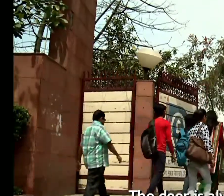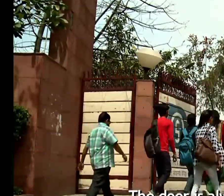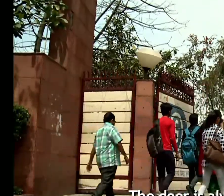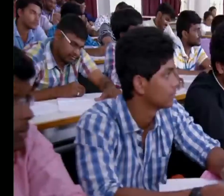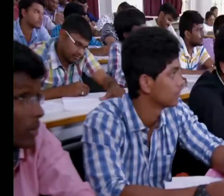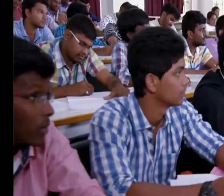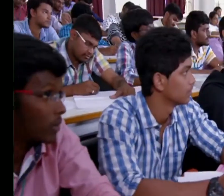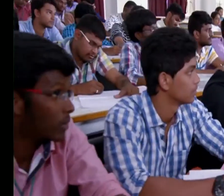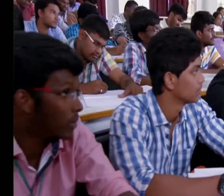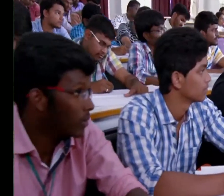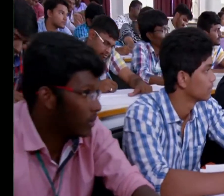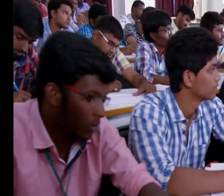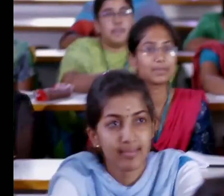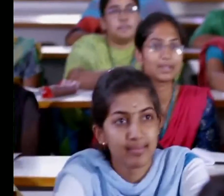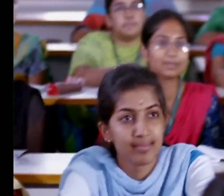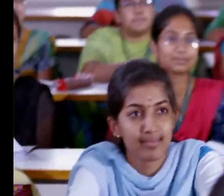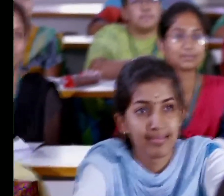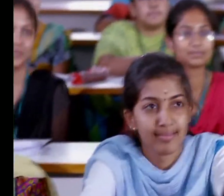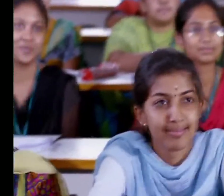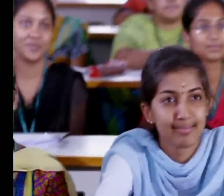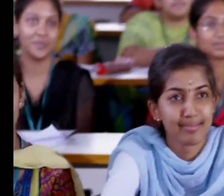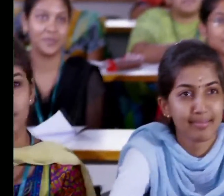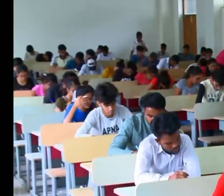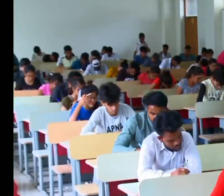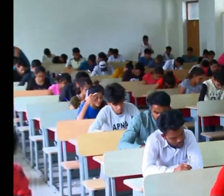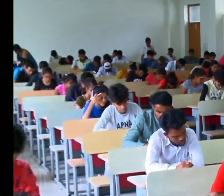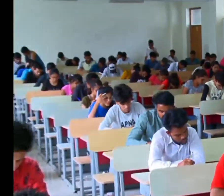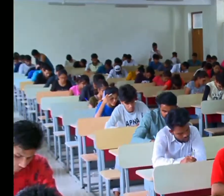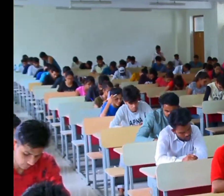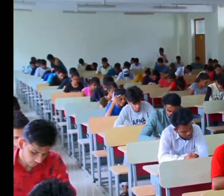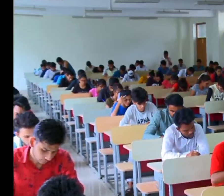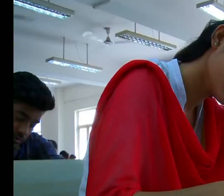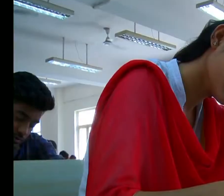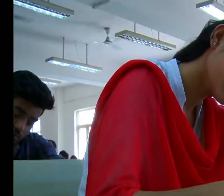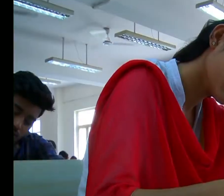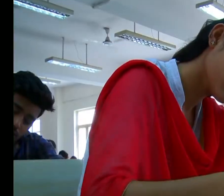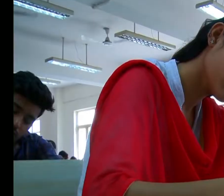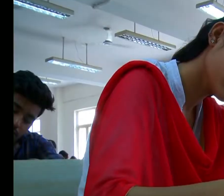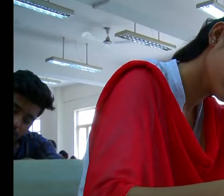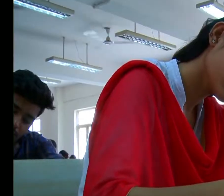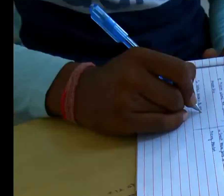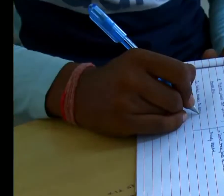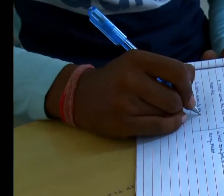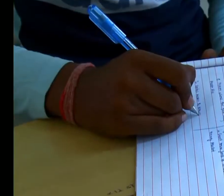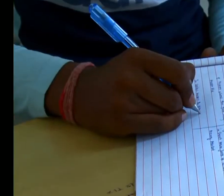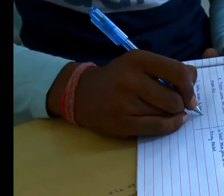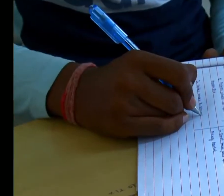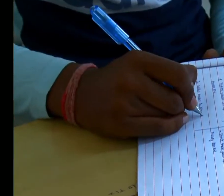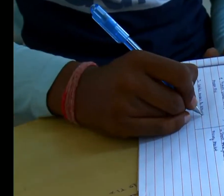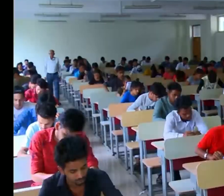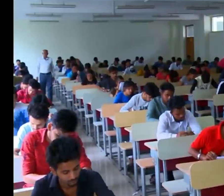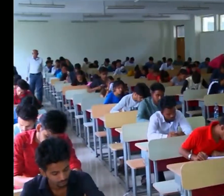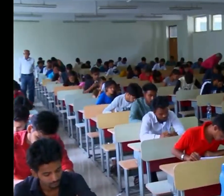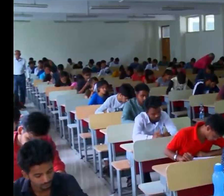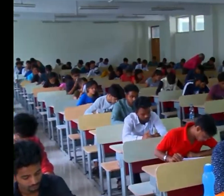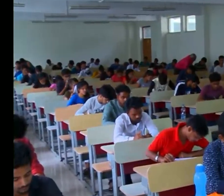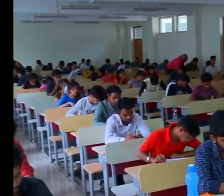बातें। शिक्षा परीक्षा का अवसर एक बार ही क्यों मिलता